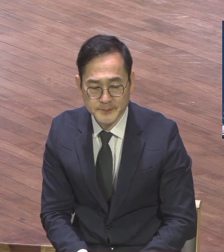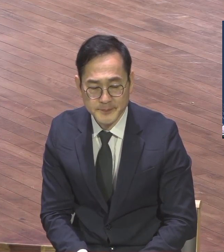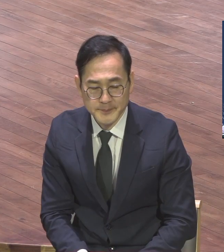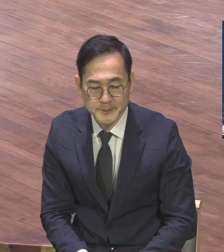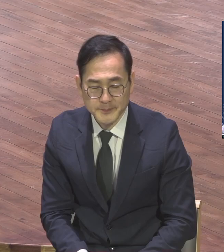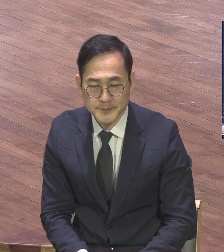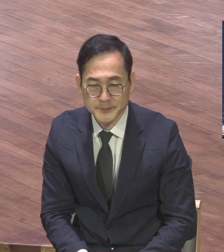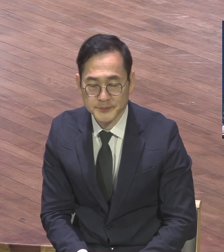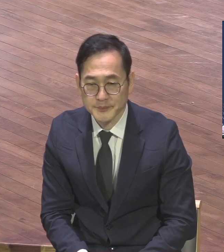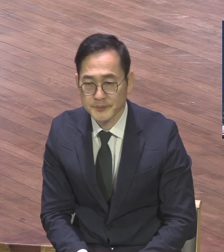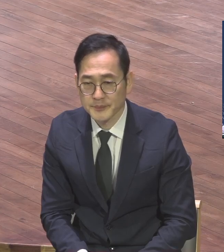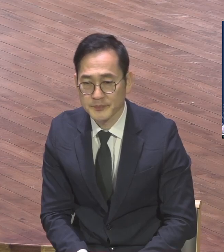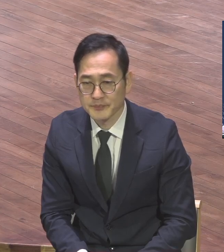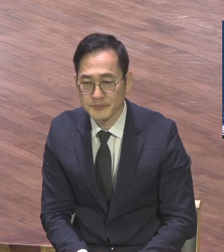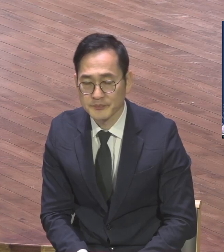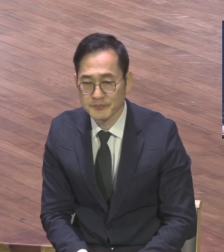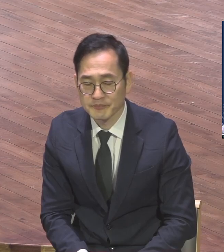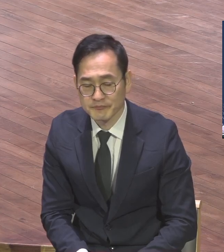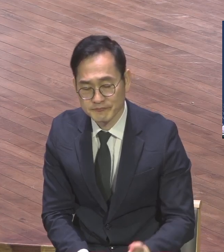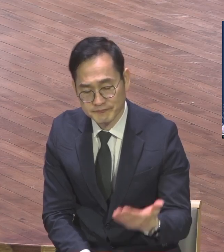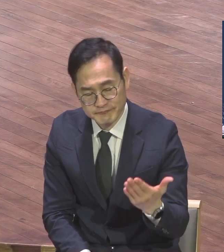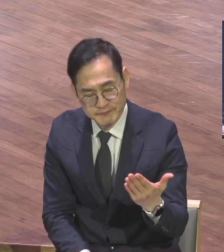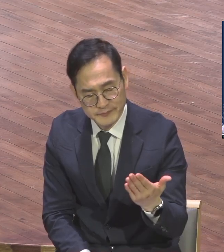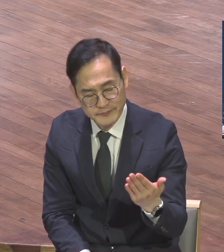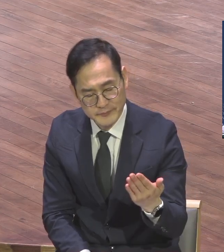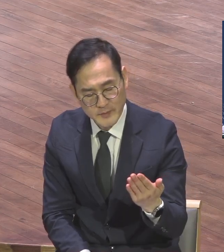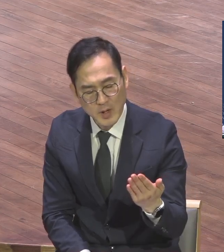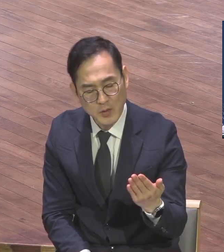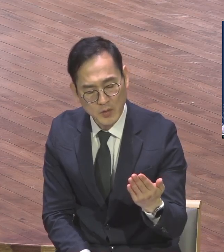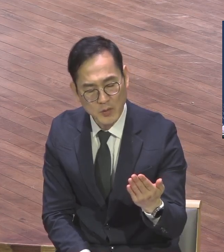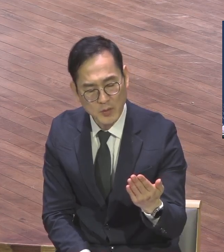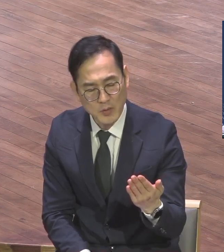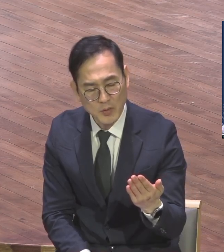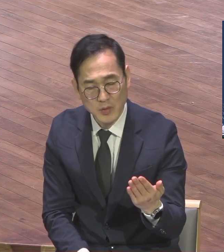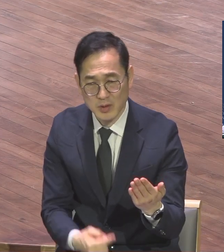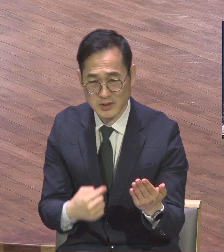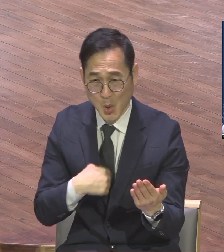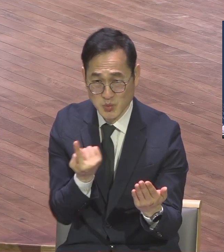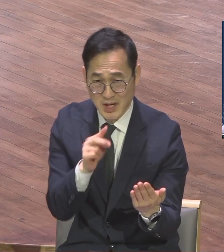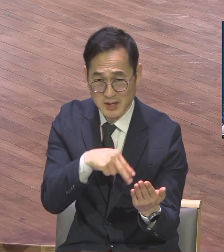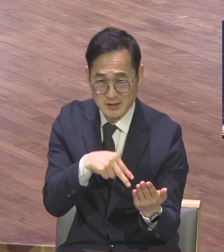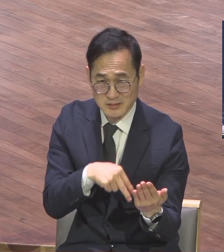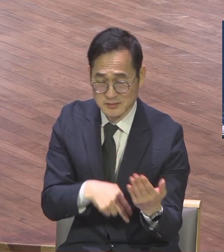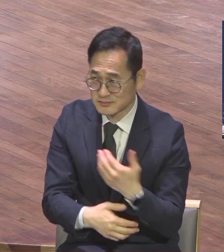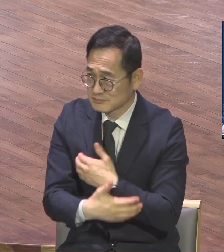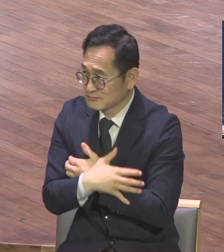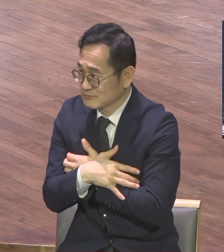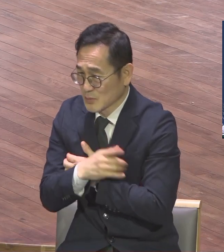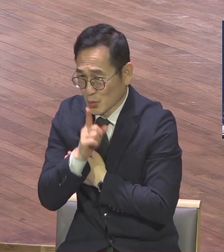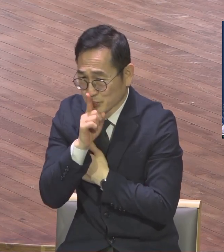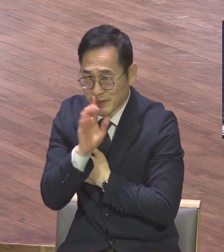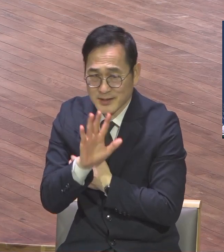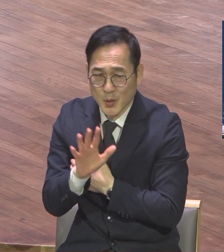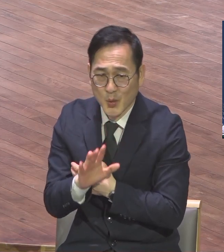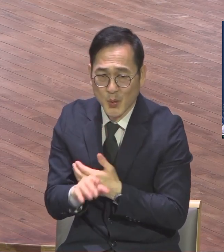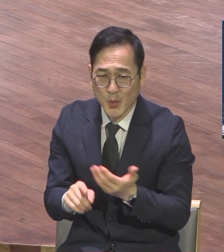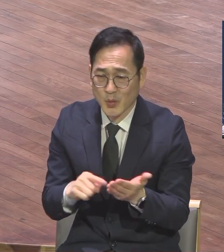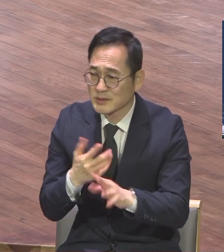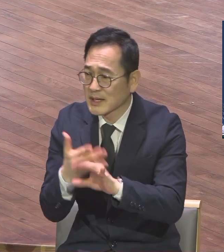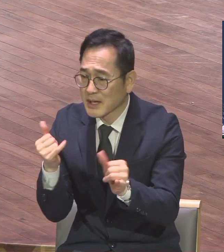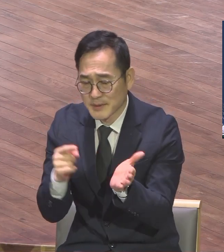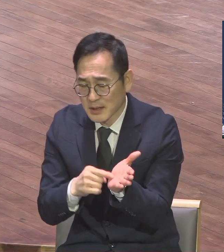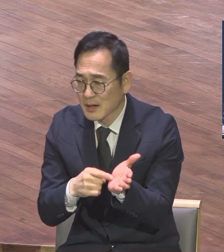저는 이런 메시지는 내가 읽고 마는 것이 아니라 내가 기회가 있으면 좀 더 다른 분이 전하면